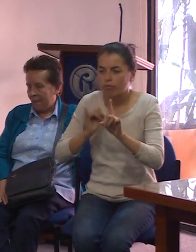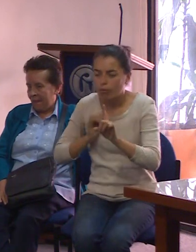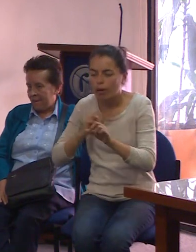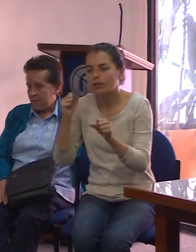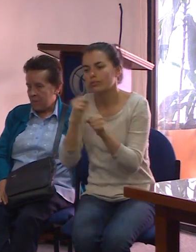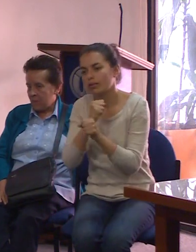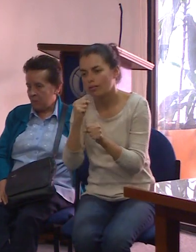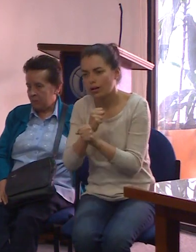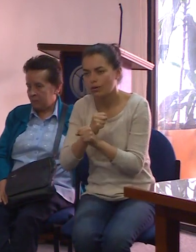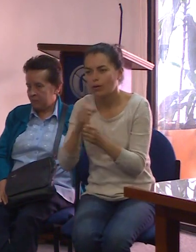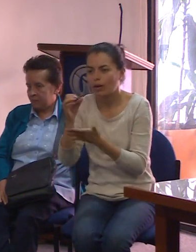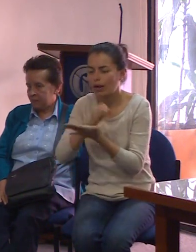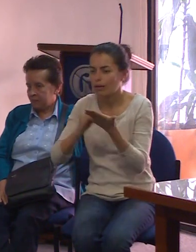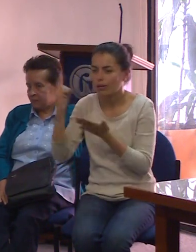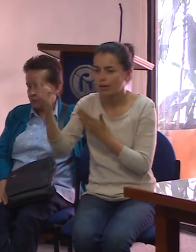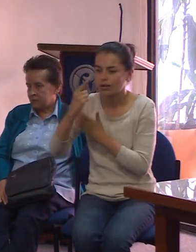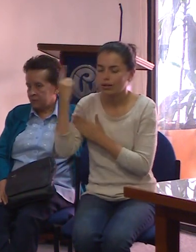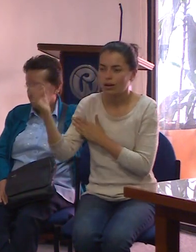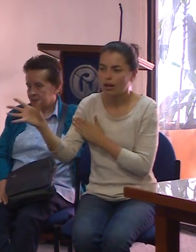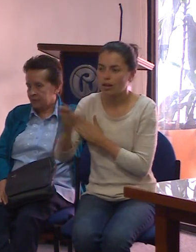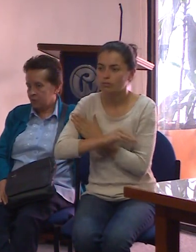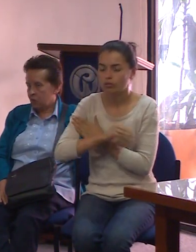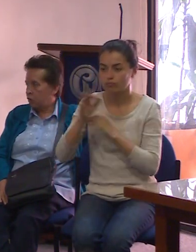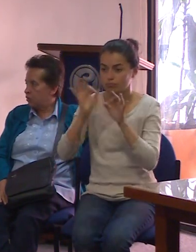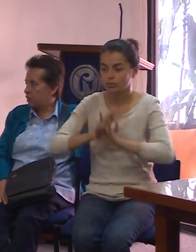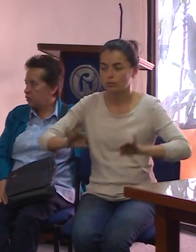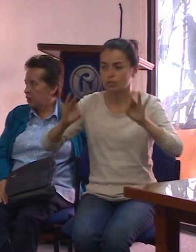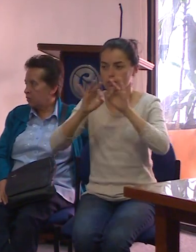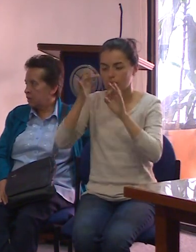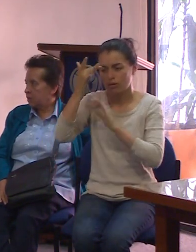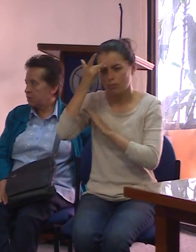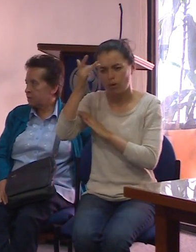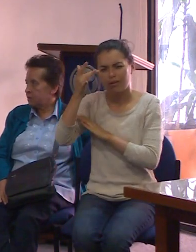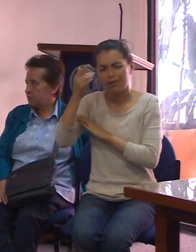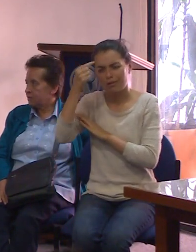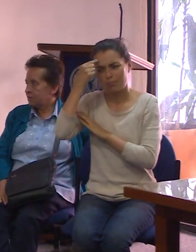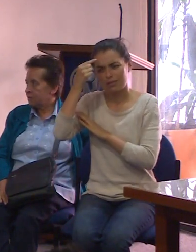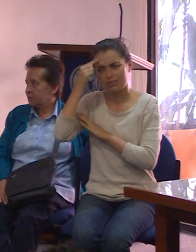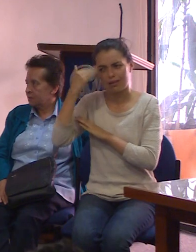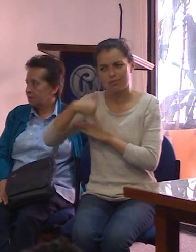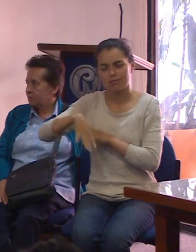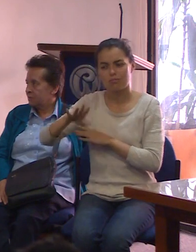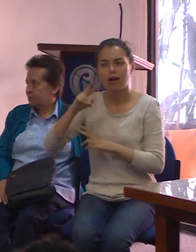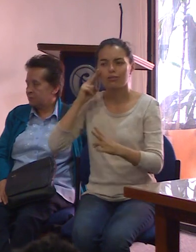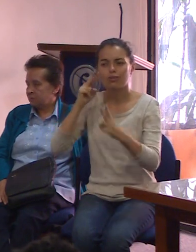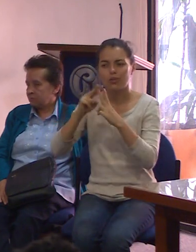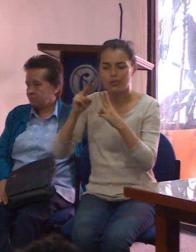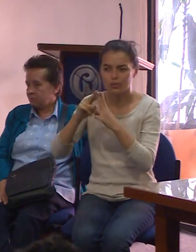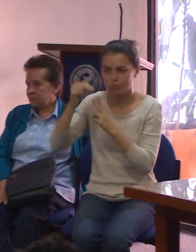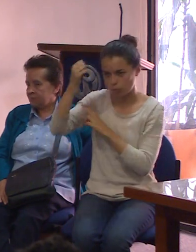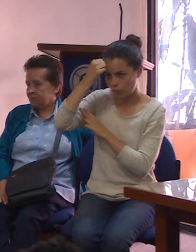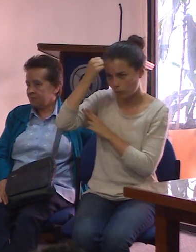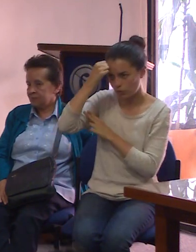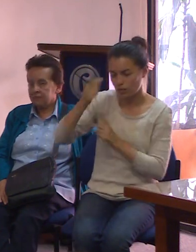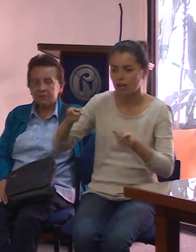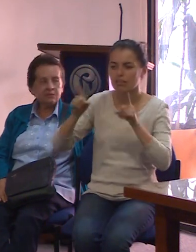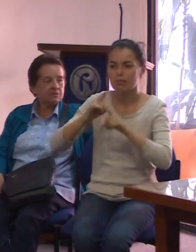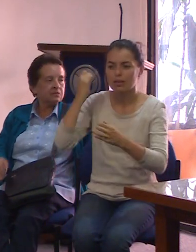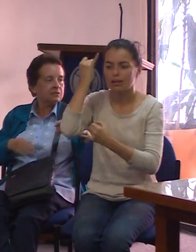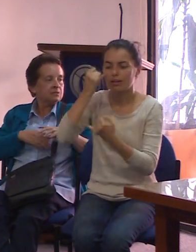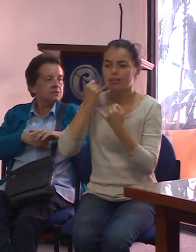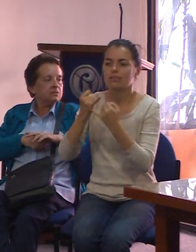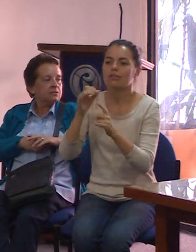la biología en general, que es lo que a todos nos importa, porque no pensarlo desde el conocimiento del profesor, desde la identidad